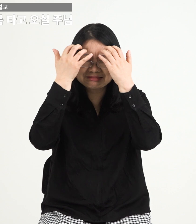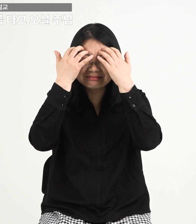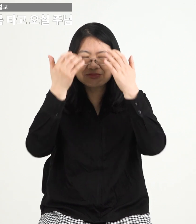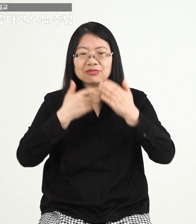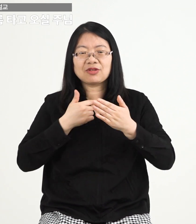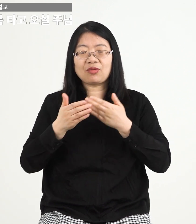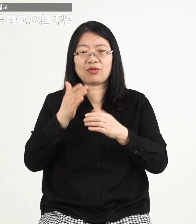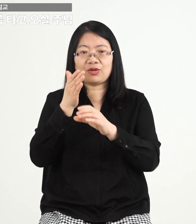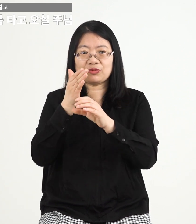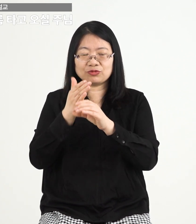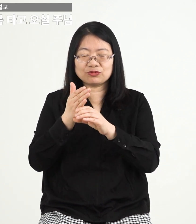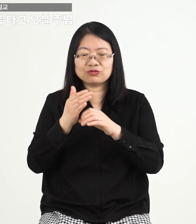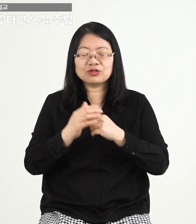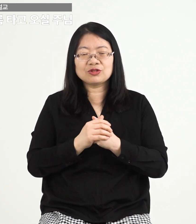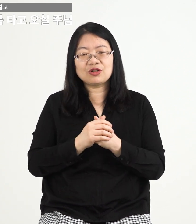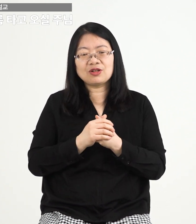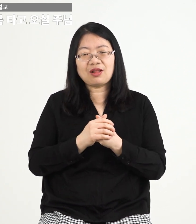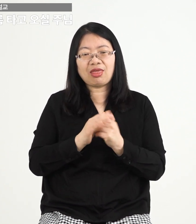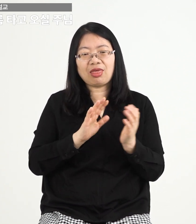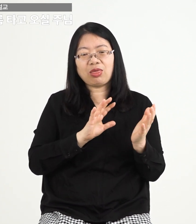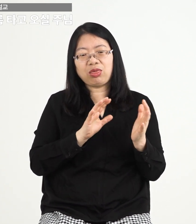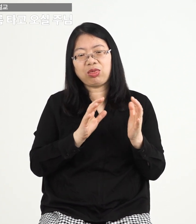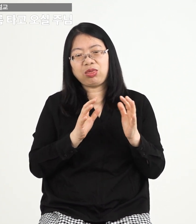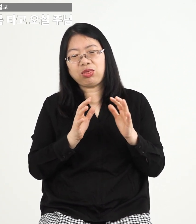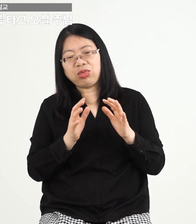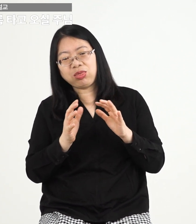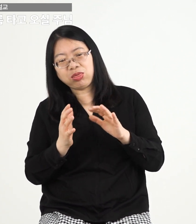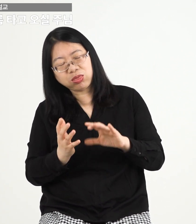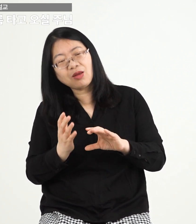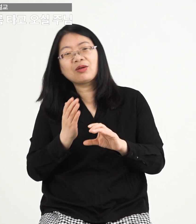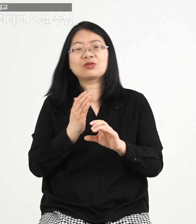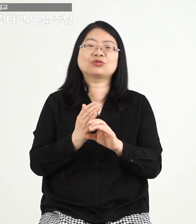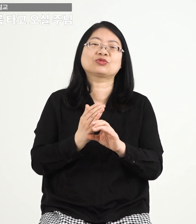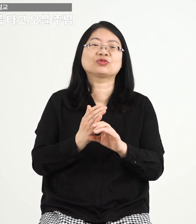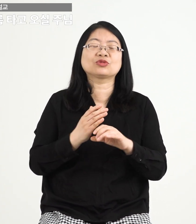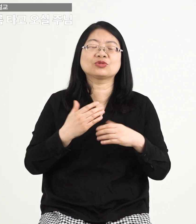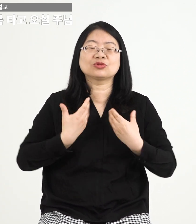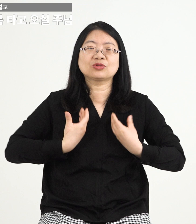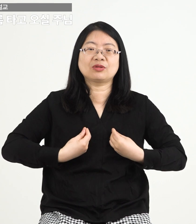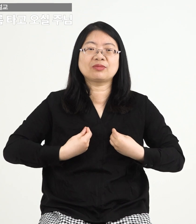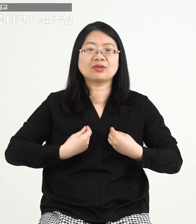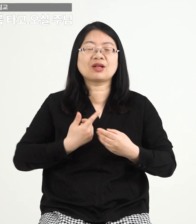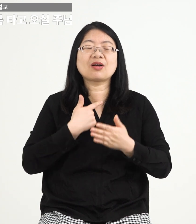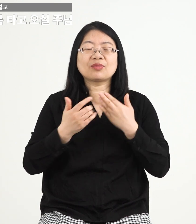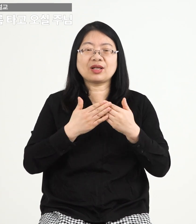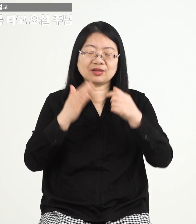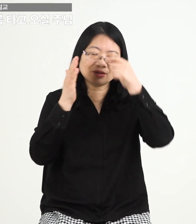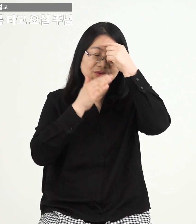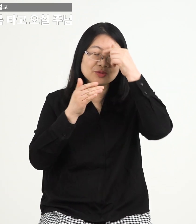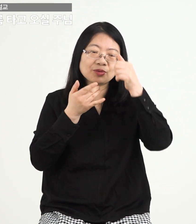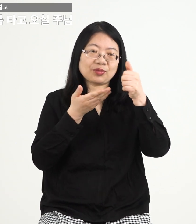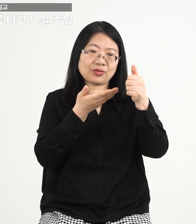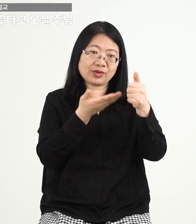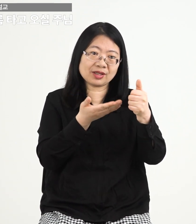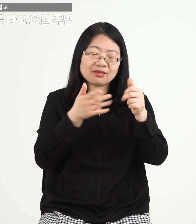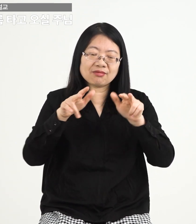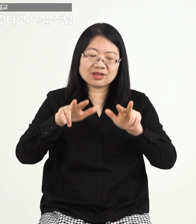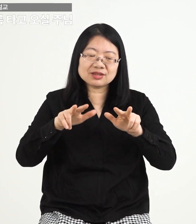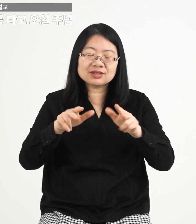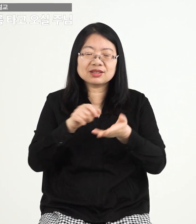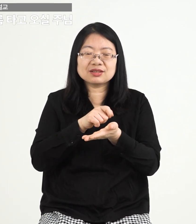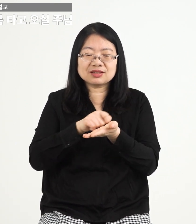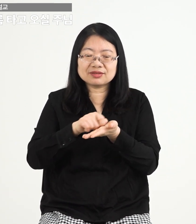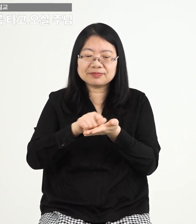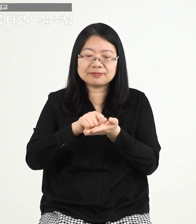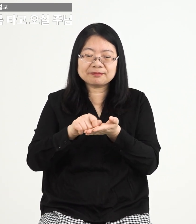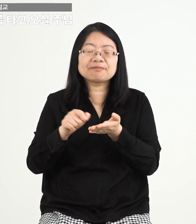겪고 거의 아사 직전에 절망에 놓인 사람들을 향해서, 성도들을 향해서 이 글을 적은